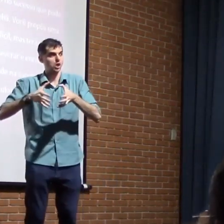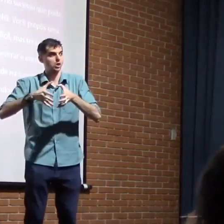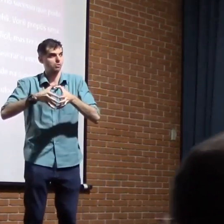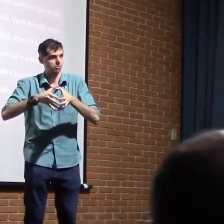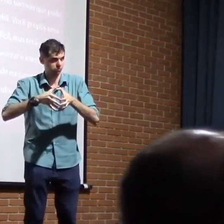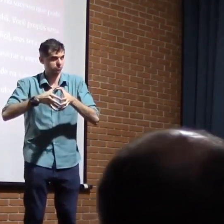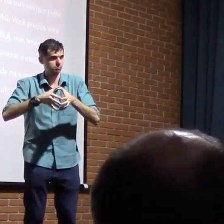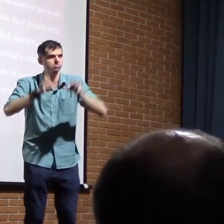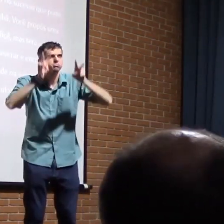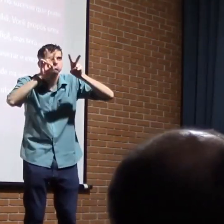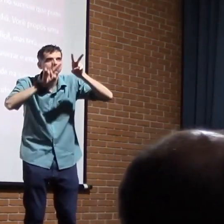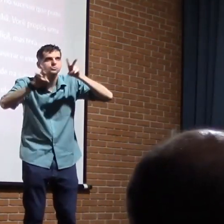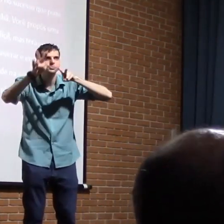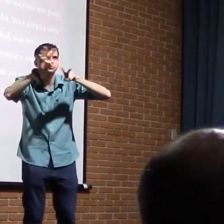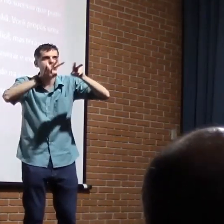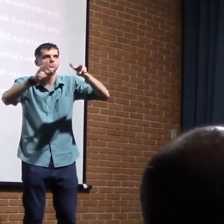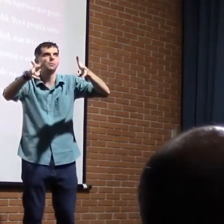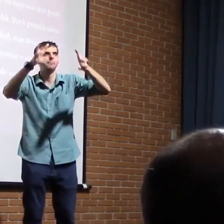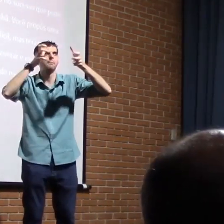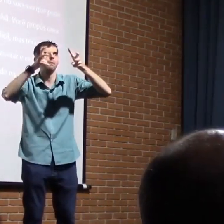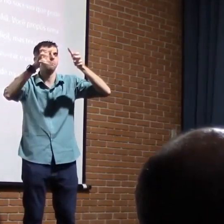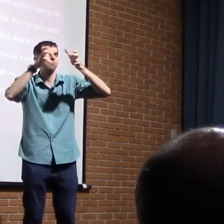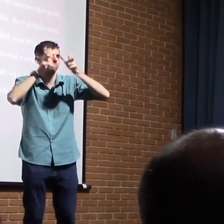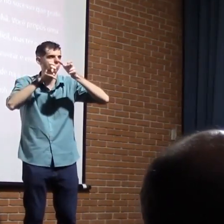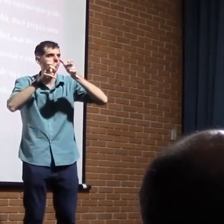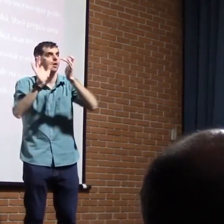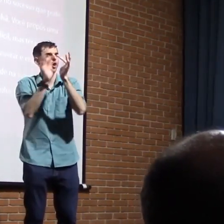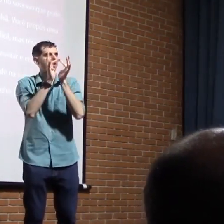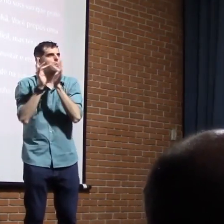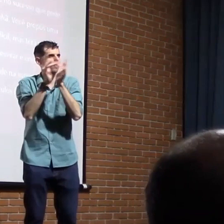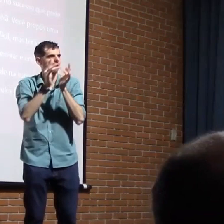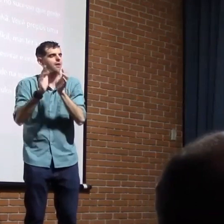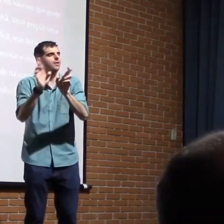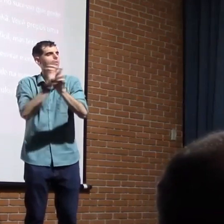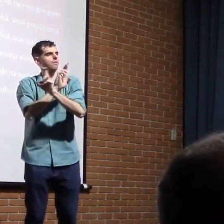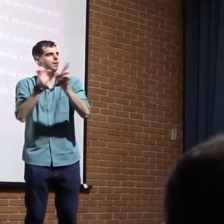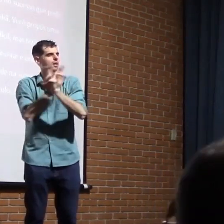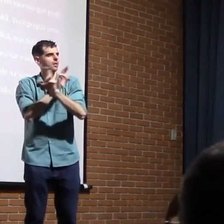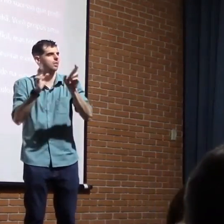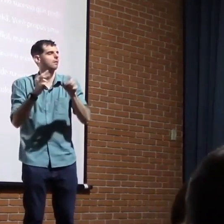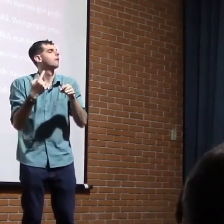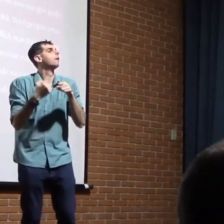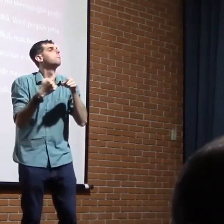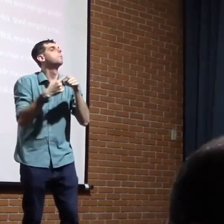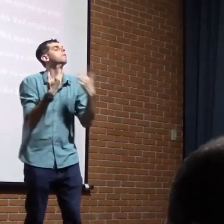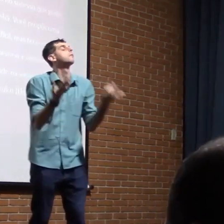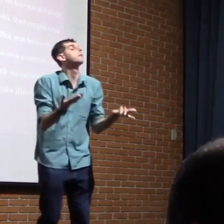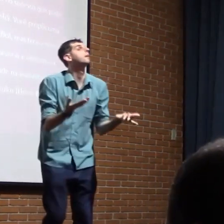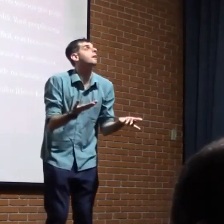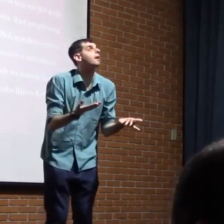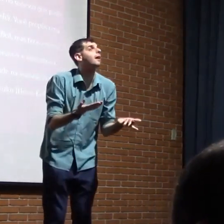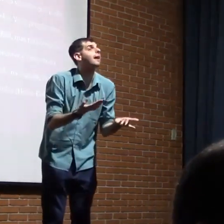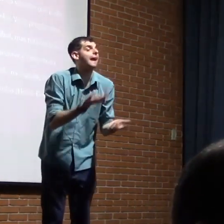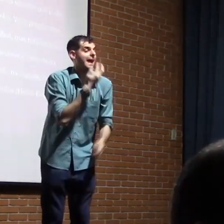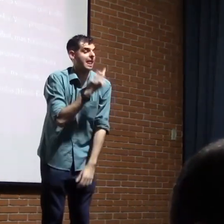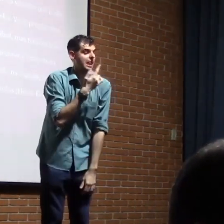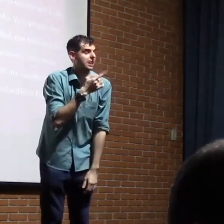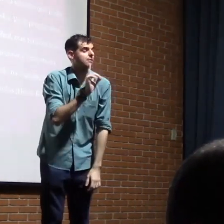a língua falada, é um tipo de língua, e a língua de sinais é uma língua visual-gestual, totalmente diferente,